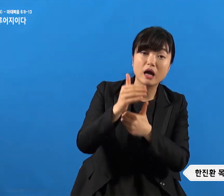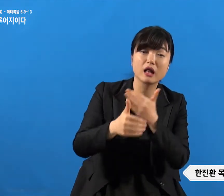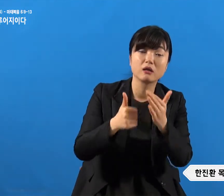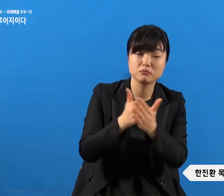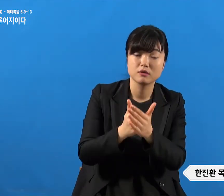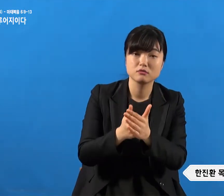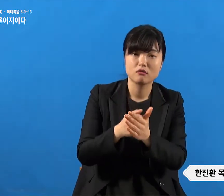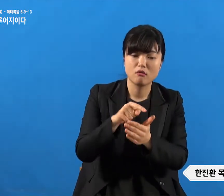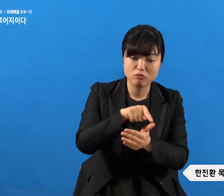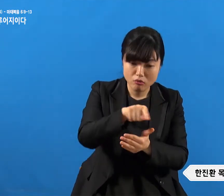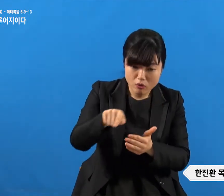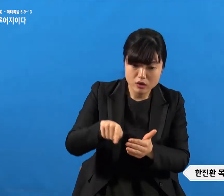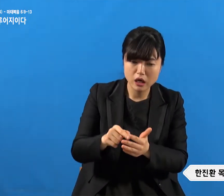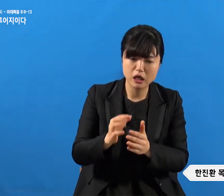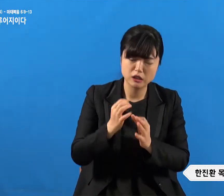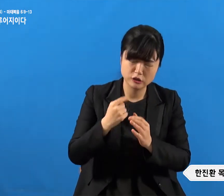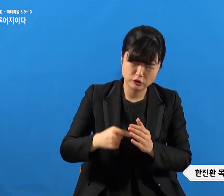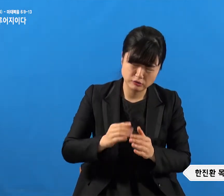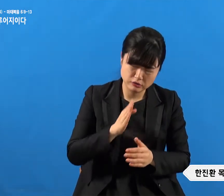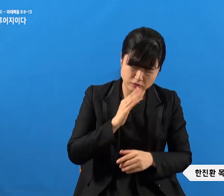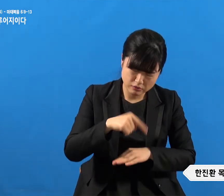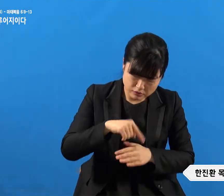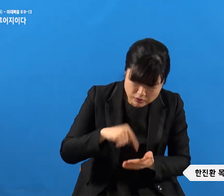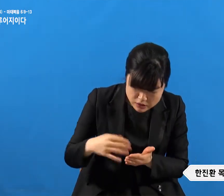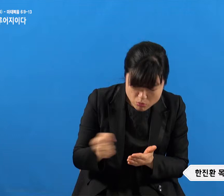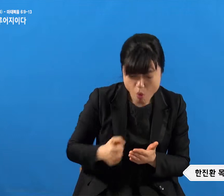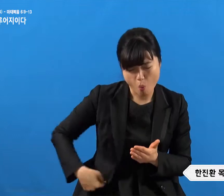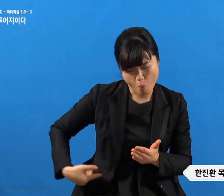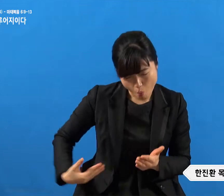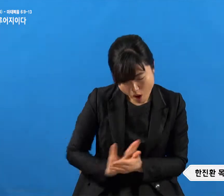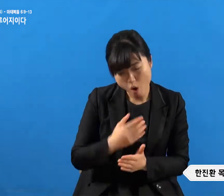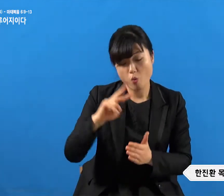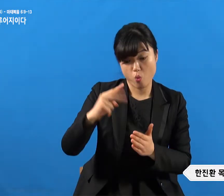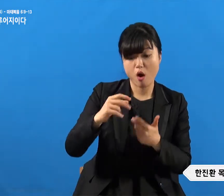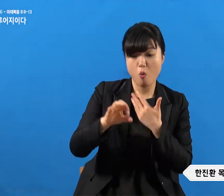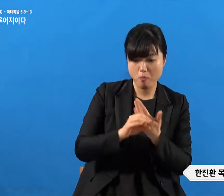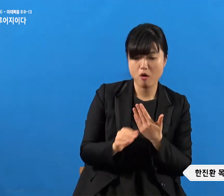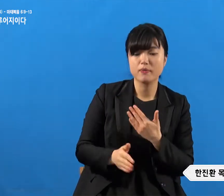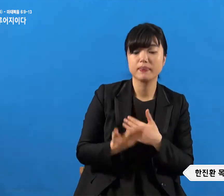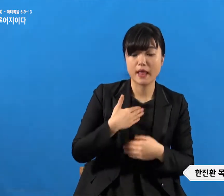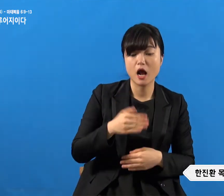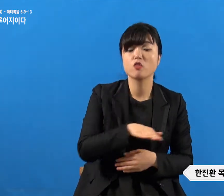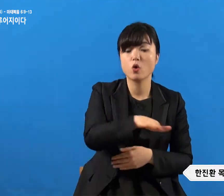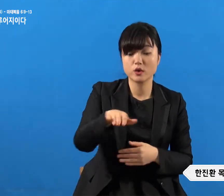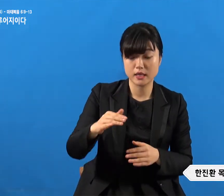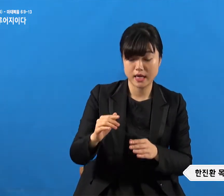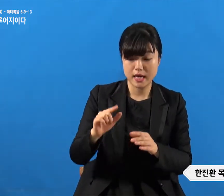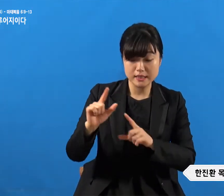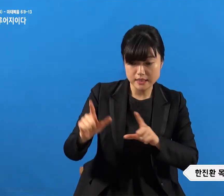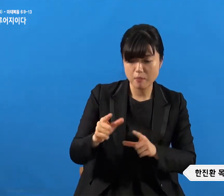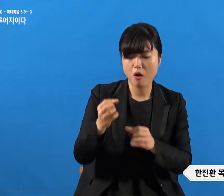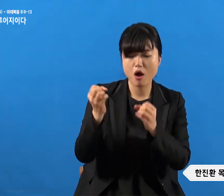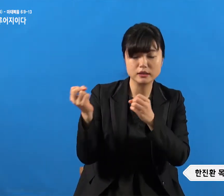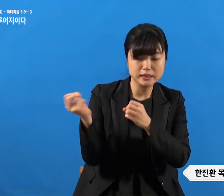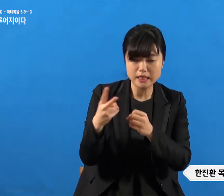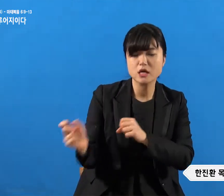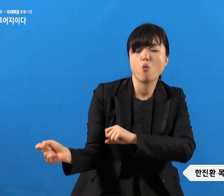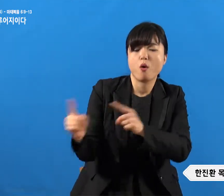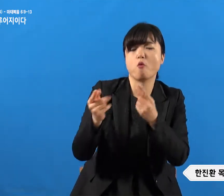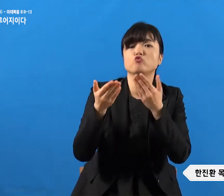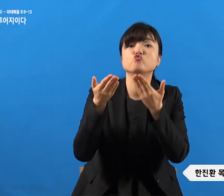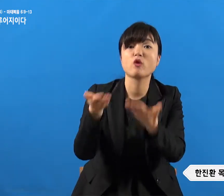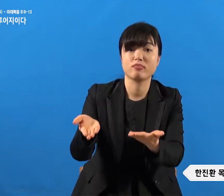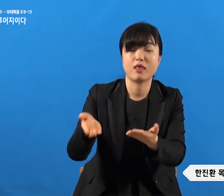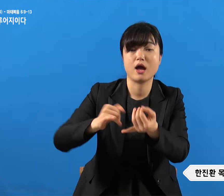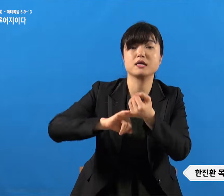하나님께서 그러나 너희가 전심으로 회개하고 돌이키면 내가 너희 백성들의 삶을 새롭게 회복시켜